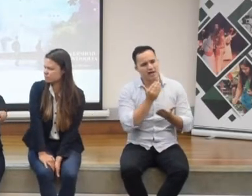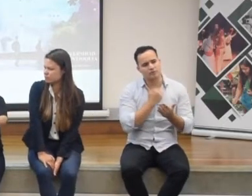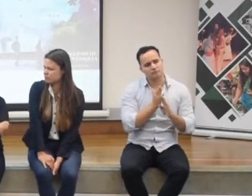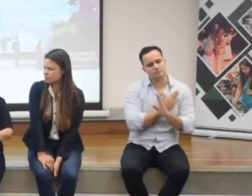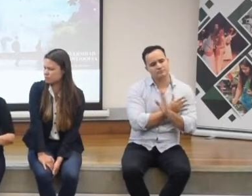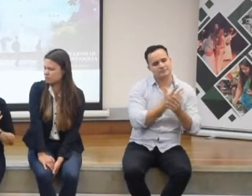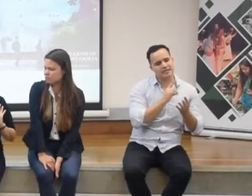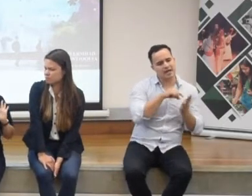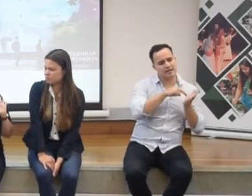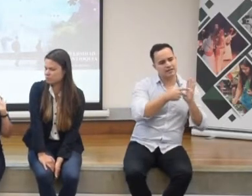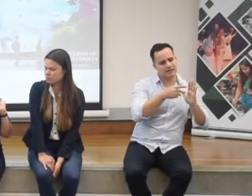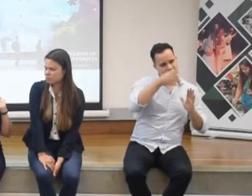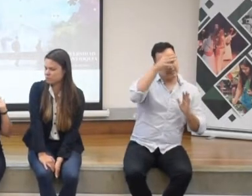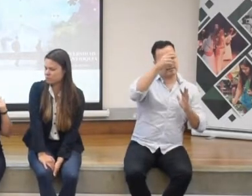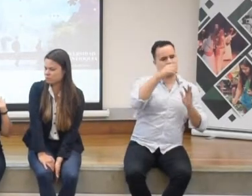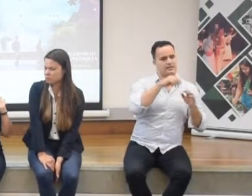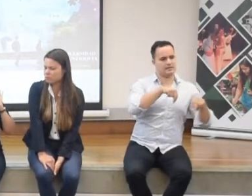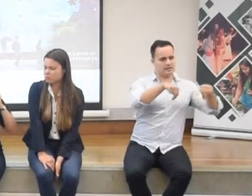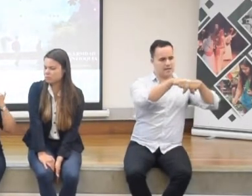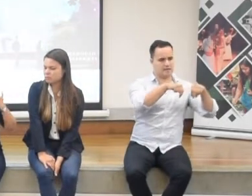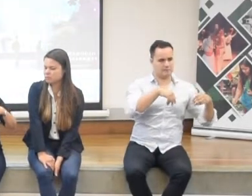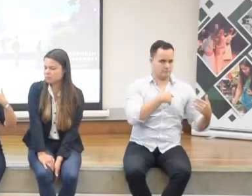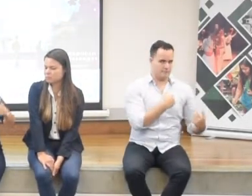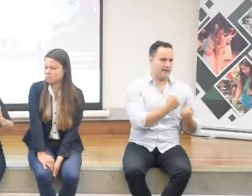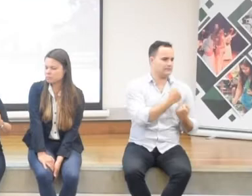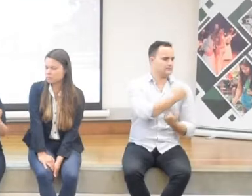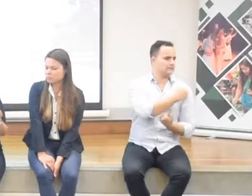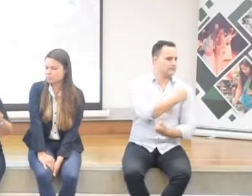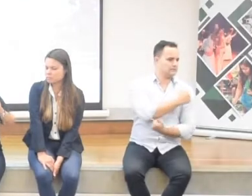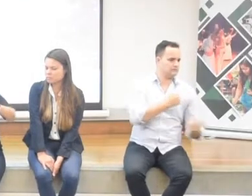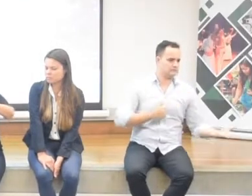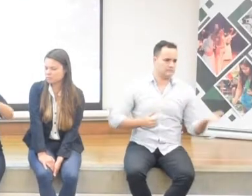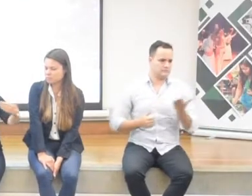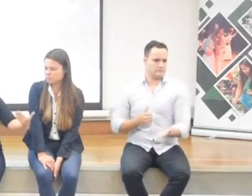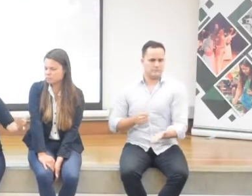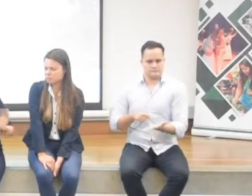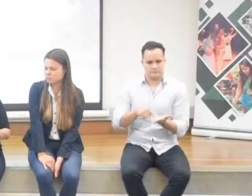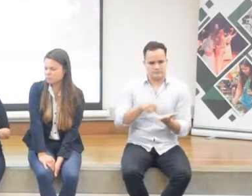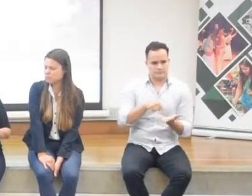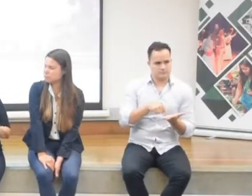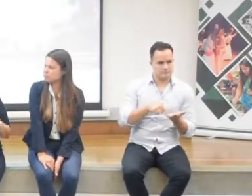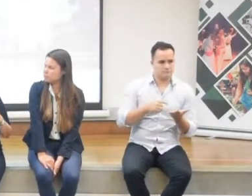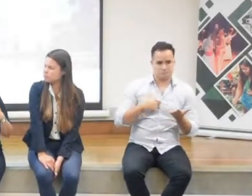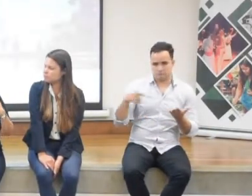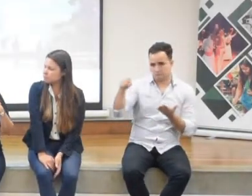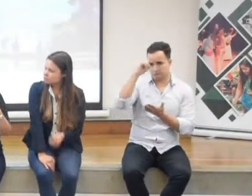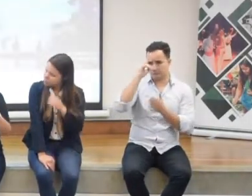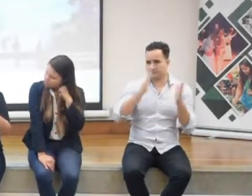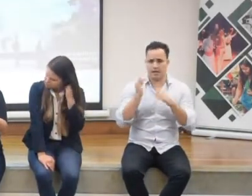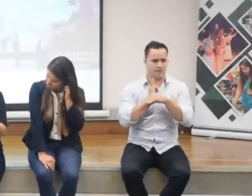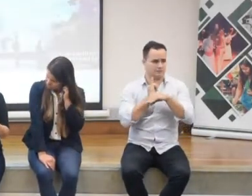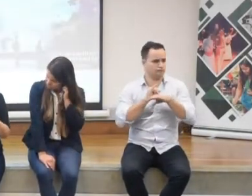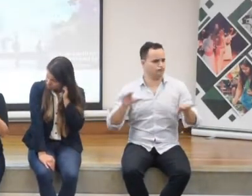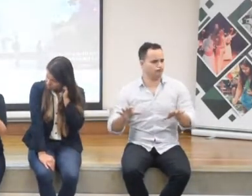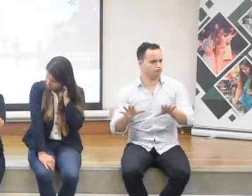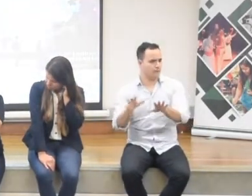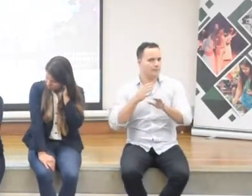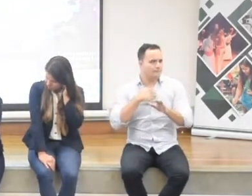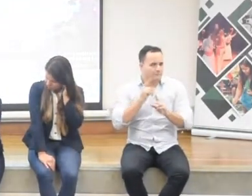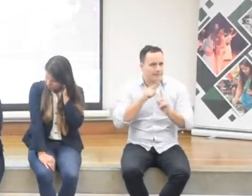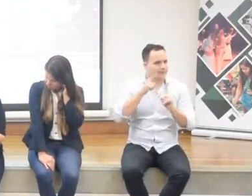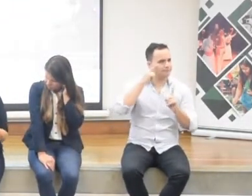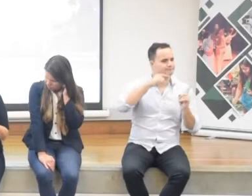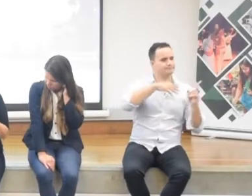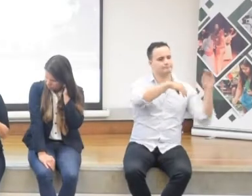palabra de qué entiende por equidad. Igual nosotros estamos aquí en el plan institucional, entonces tenemos que leer qué es lo que ha dicho